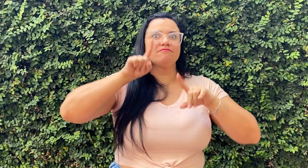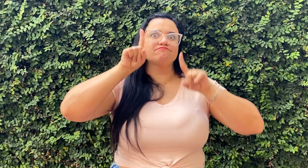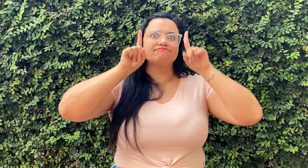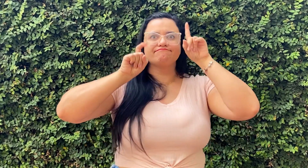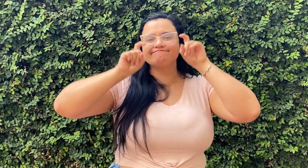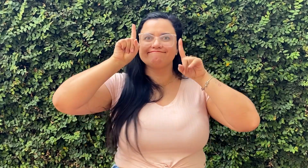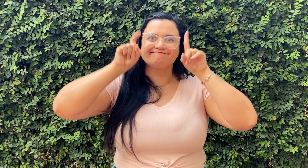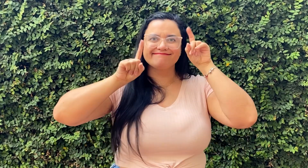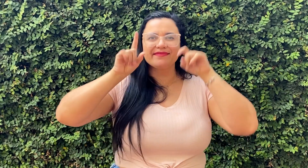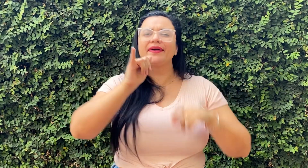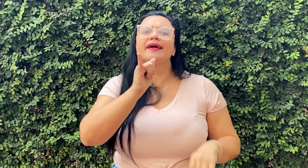expressões.